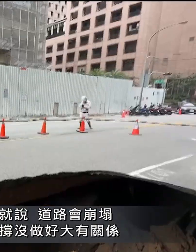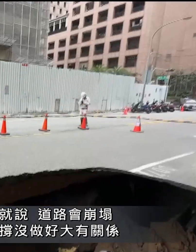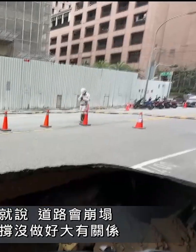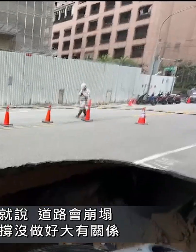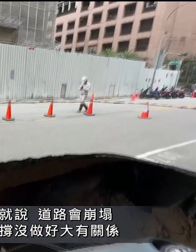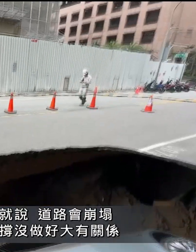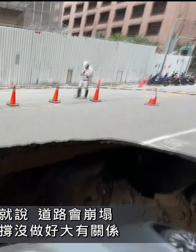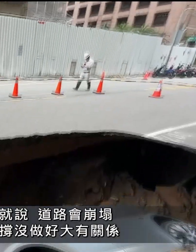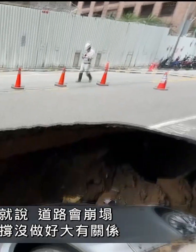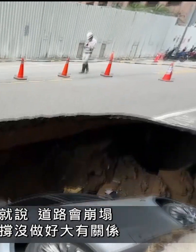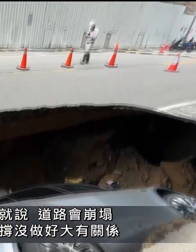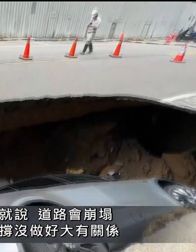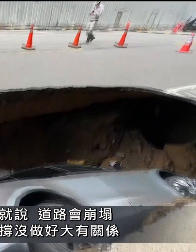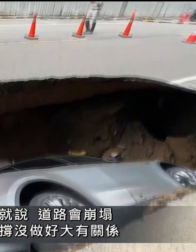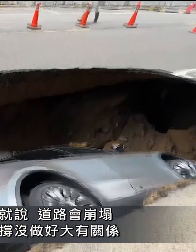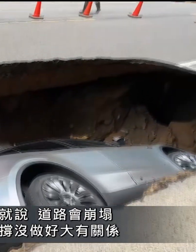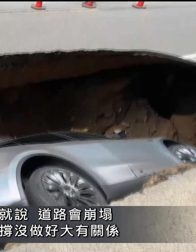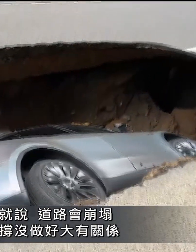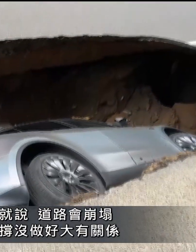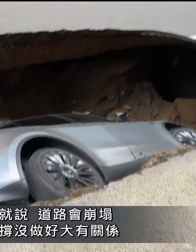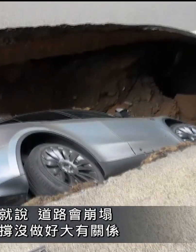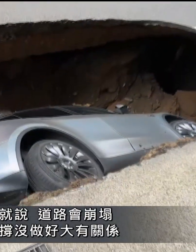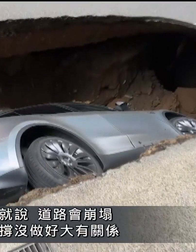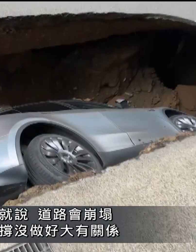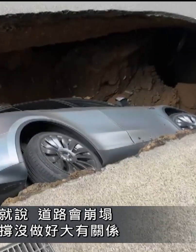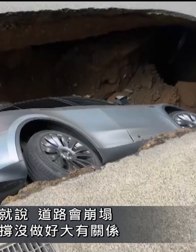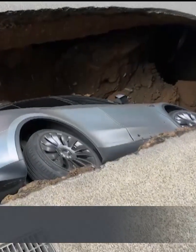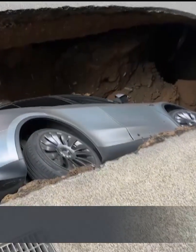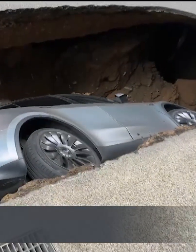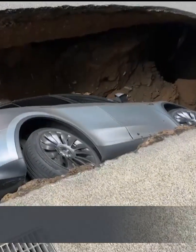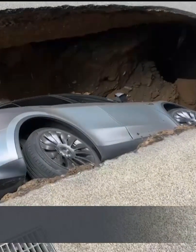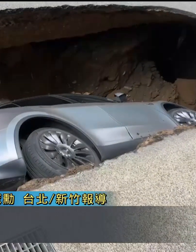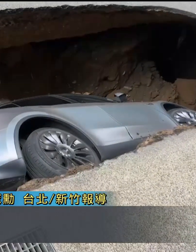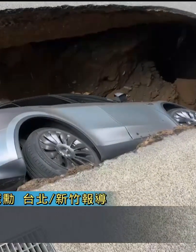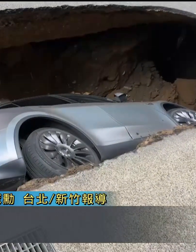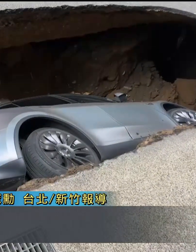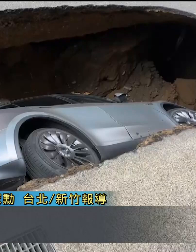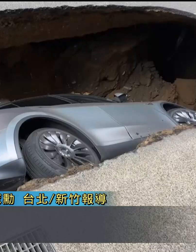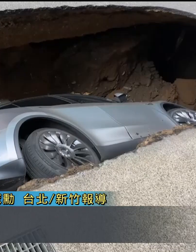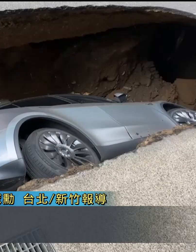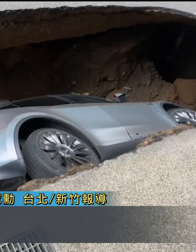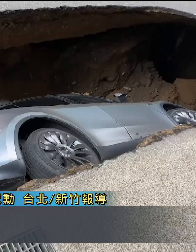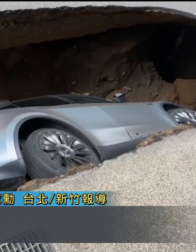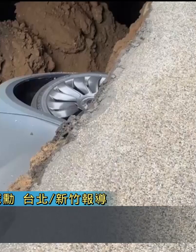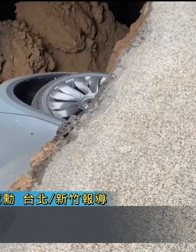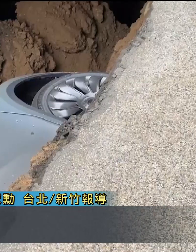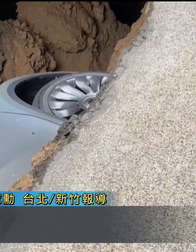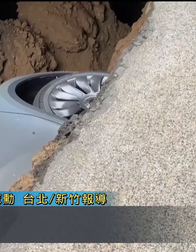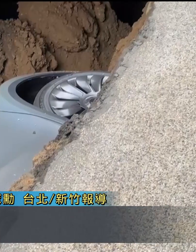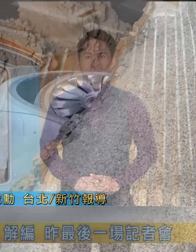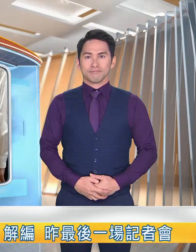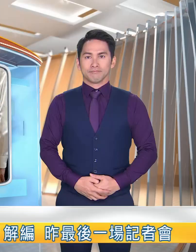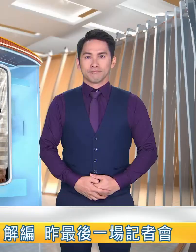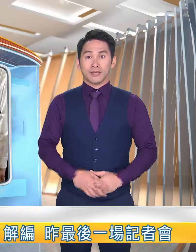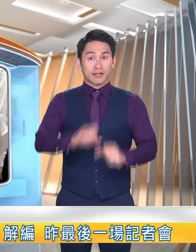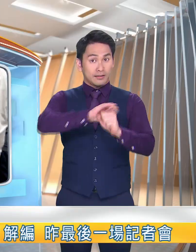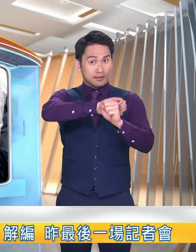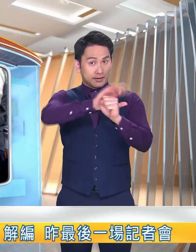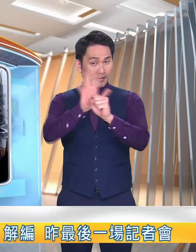建商挡土支撑没做好大有关系。记者张俊豪、吴家宝、陈冠勋台北新竹报道。